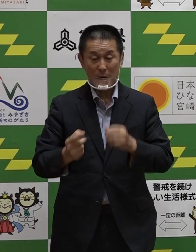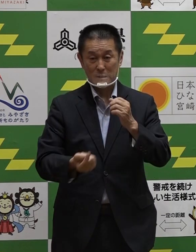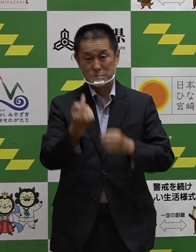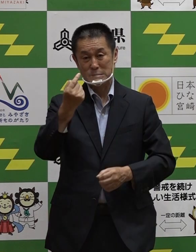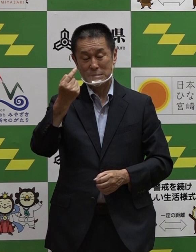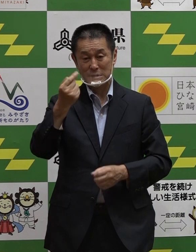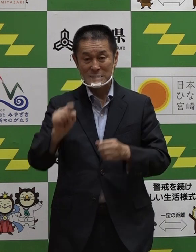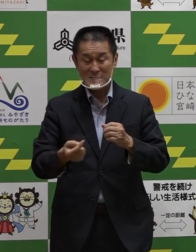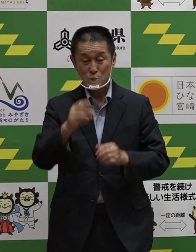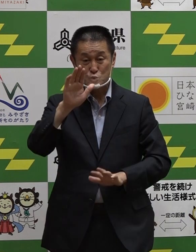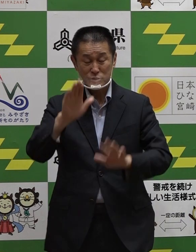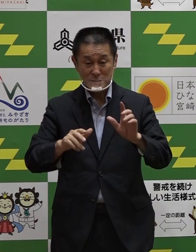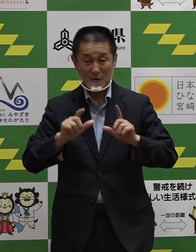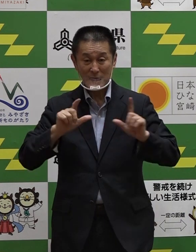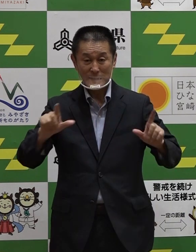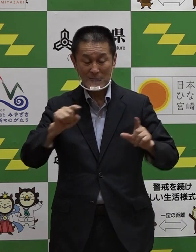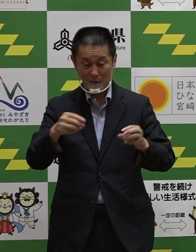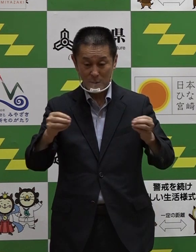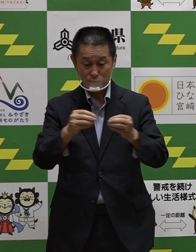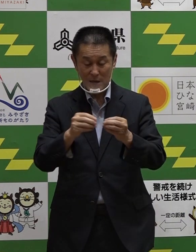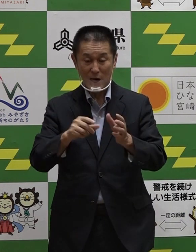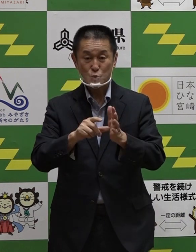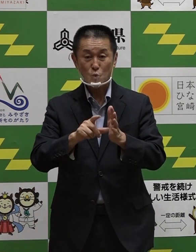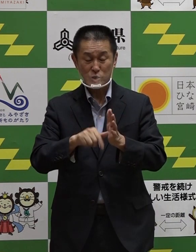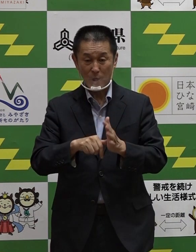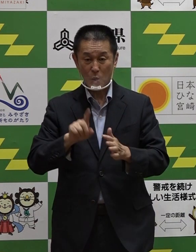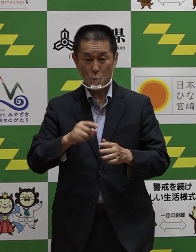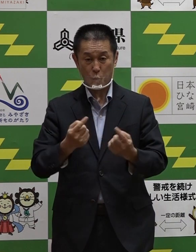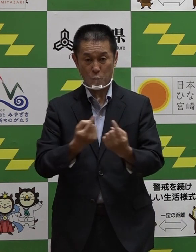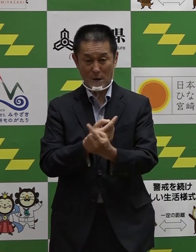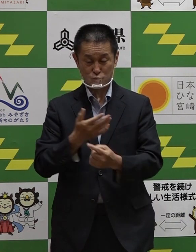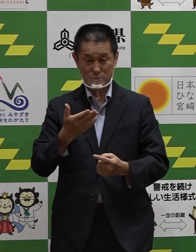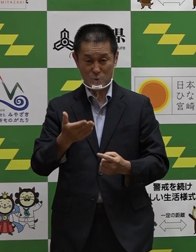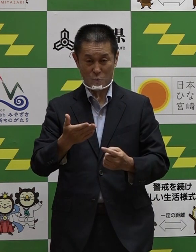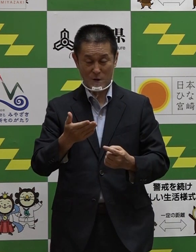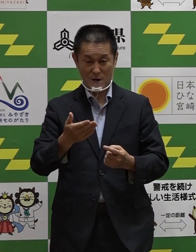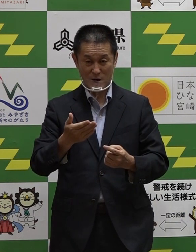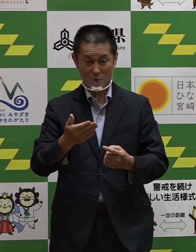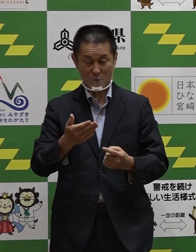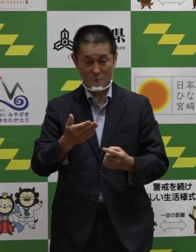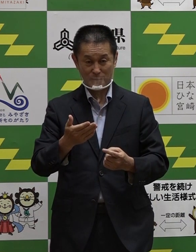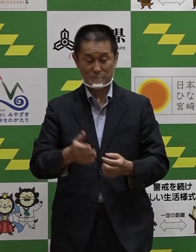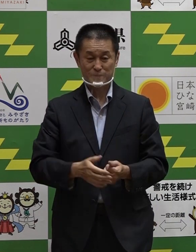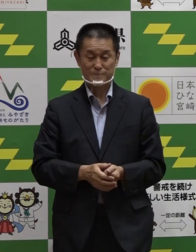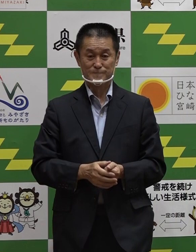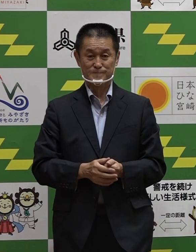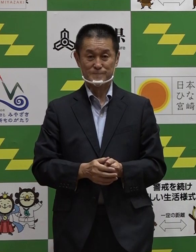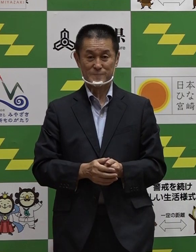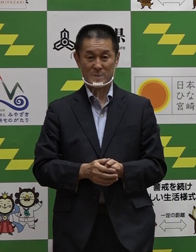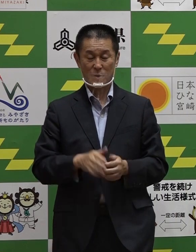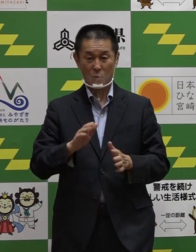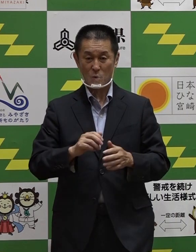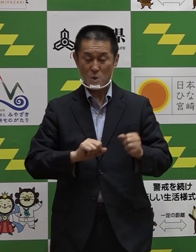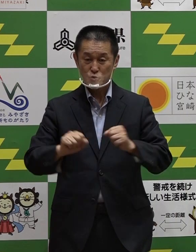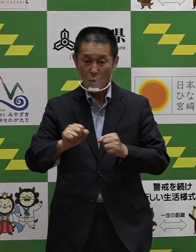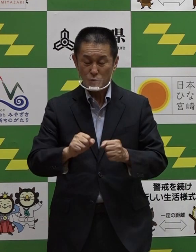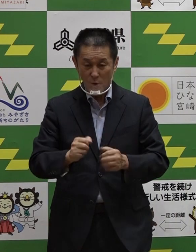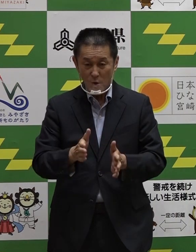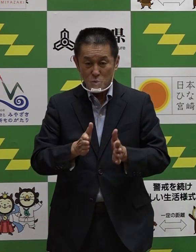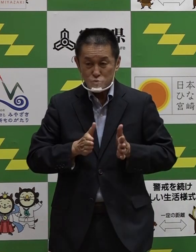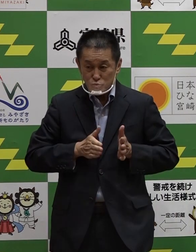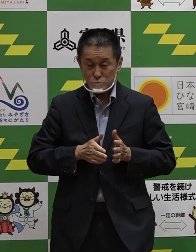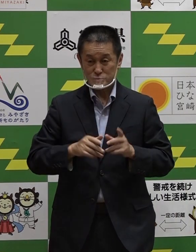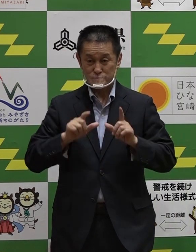を発令しないといけないような場合になった場合は、どうなるんでしょうか。 それは行動要請をお願い